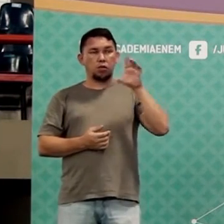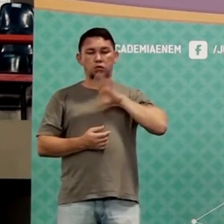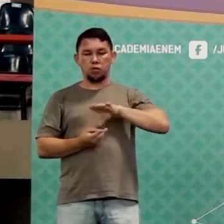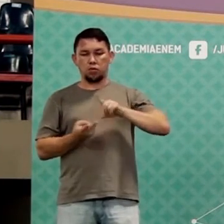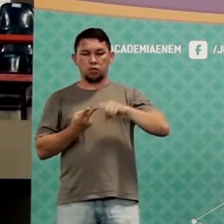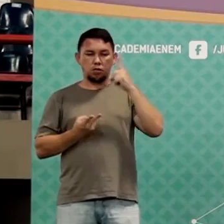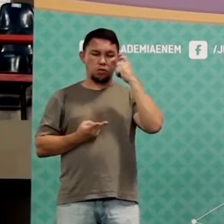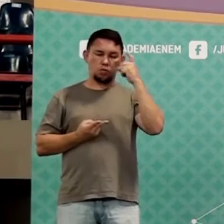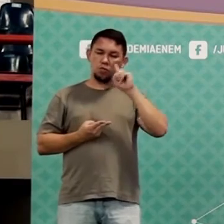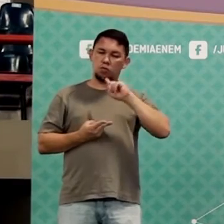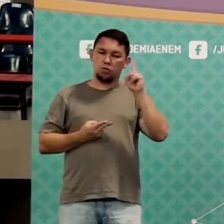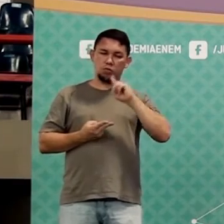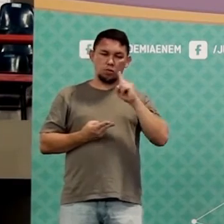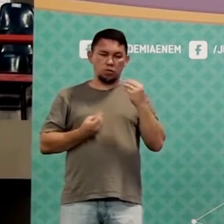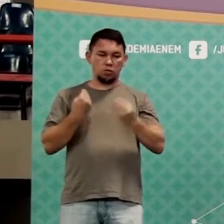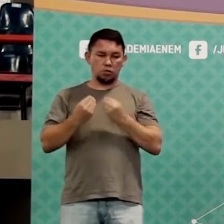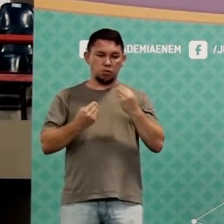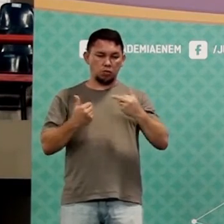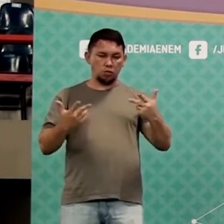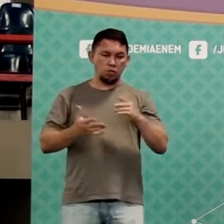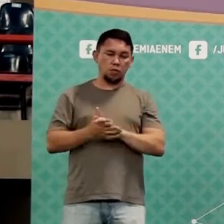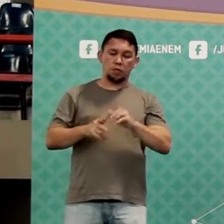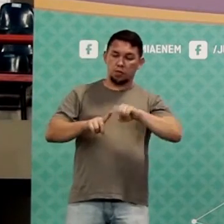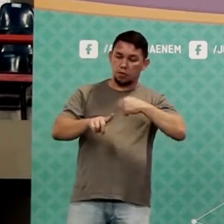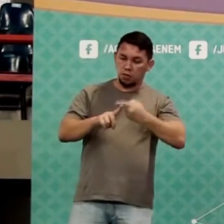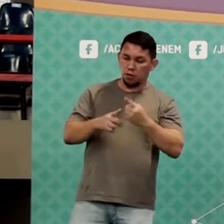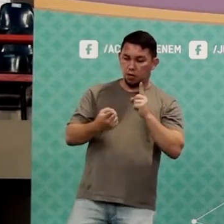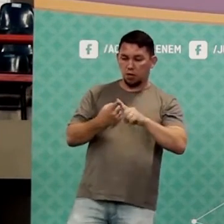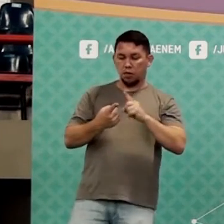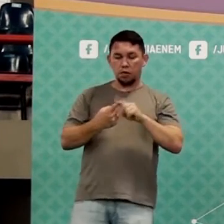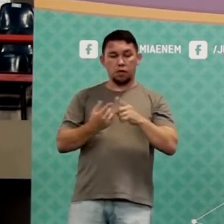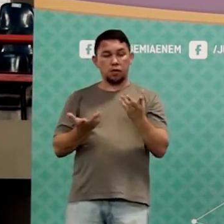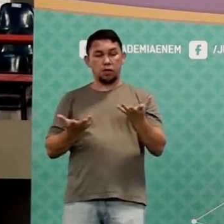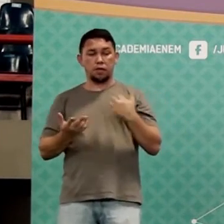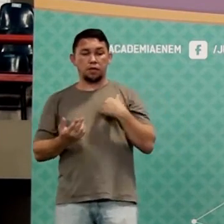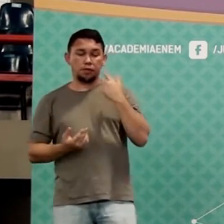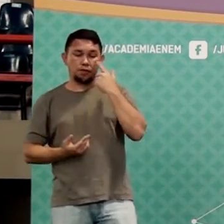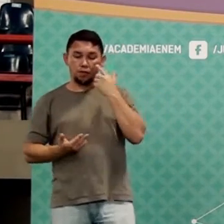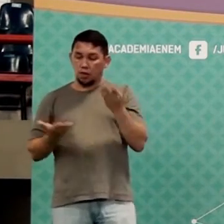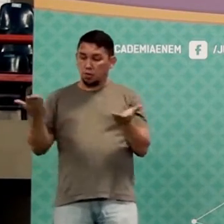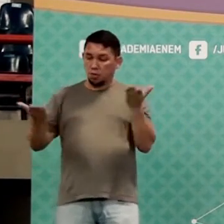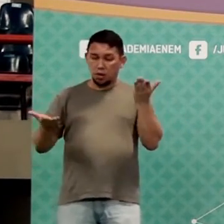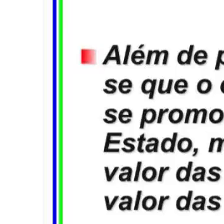espanhóis achavam que não. Ó, outra coisa é você fazer uma balança